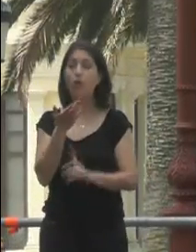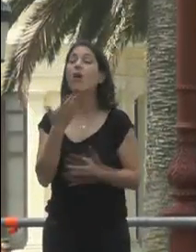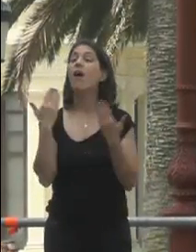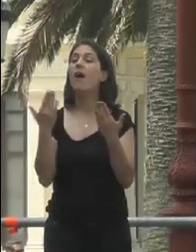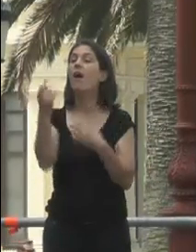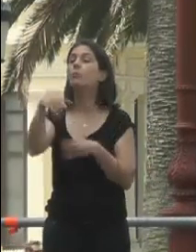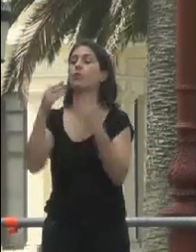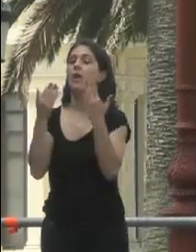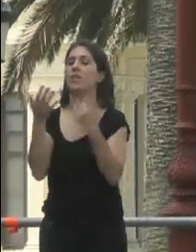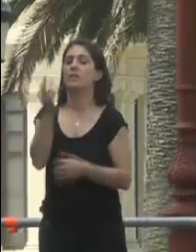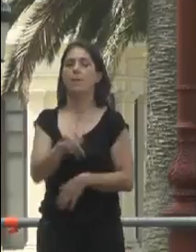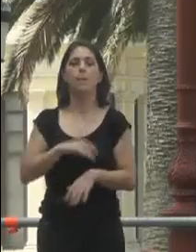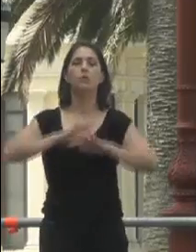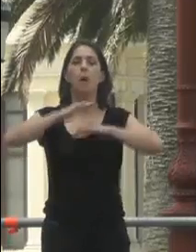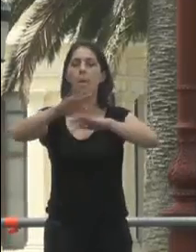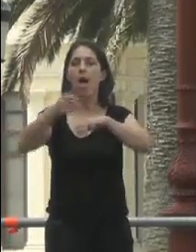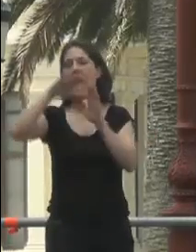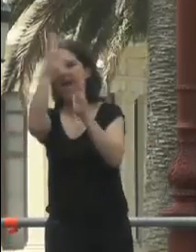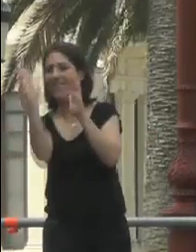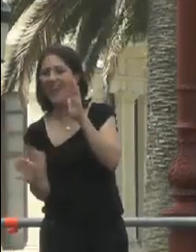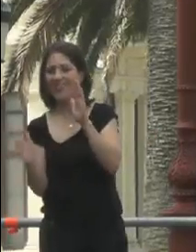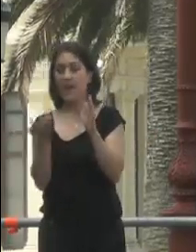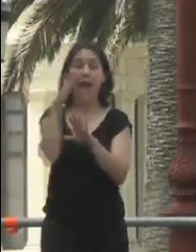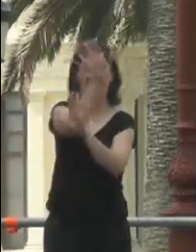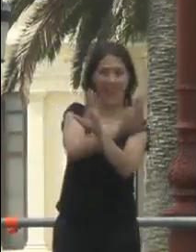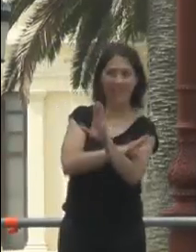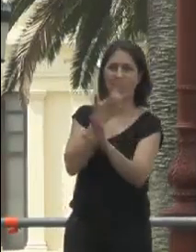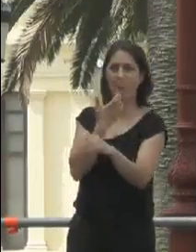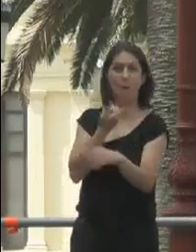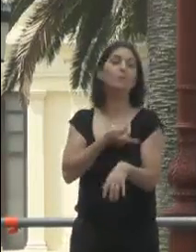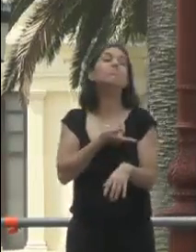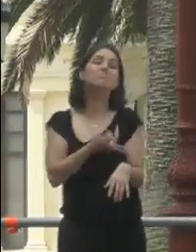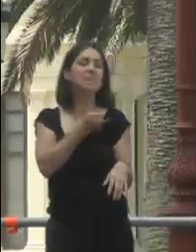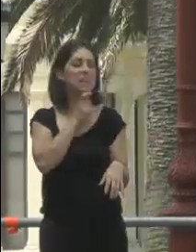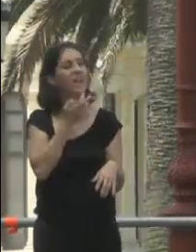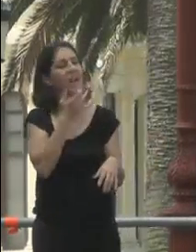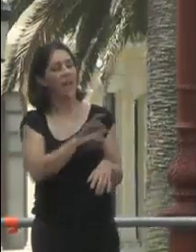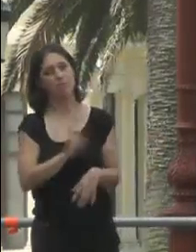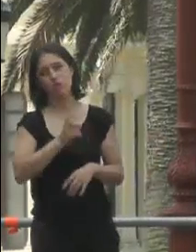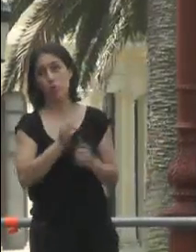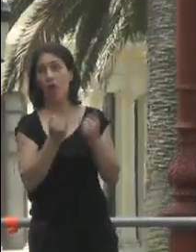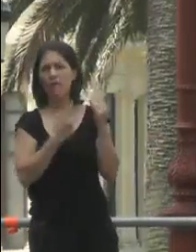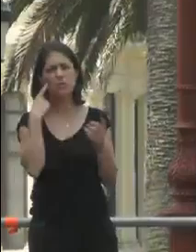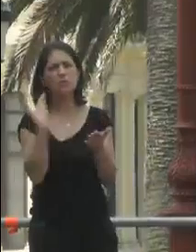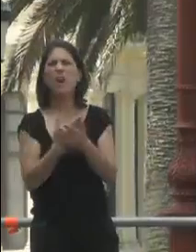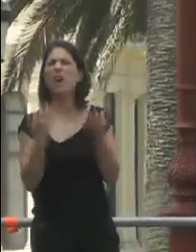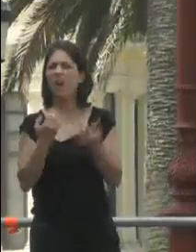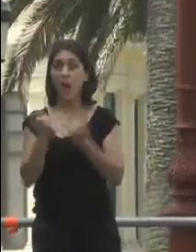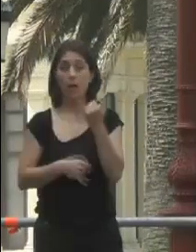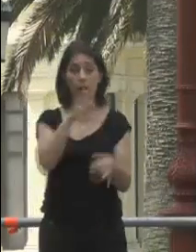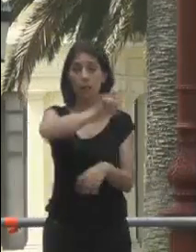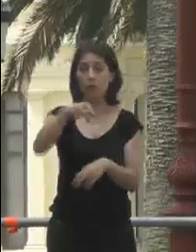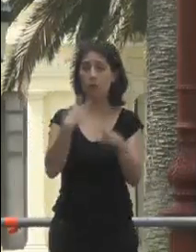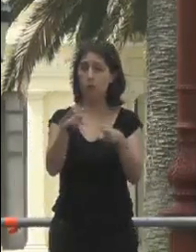como os compañeros da Marea Atlántica ou como Xulio. E aí lle demostramos que non todos os políticos son iguais como